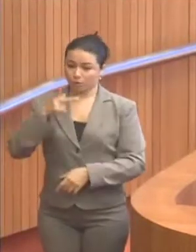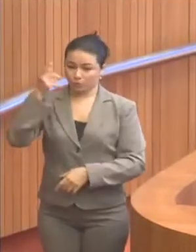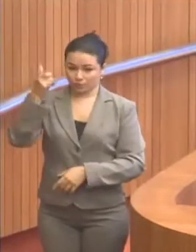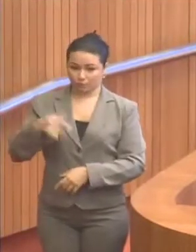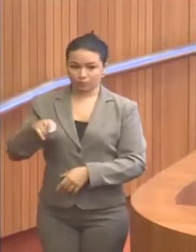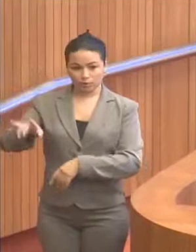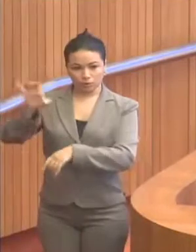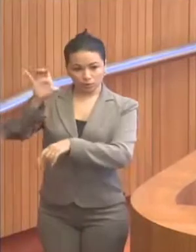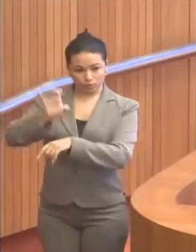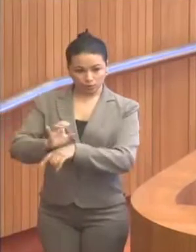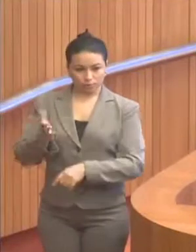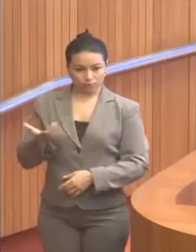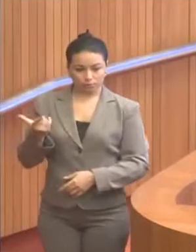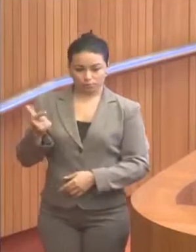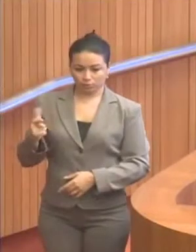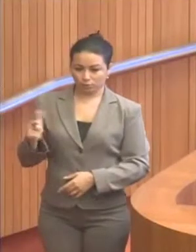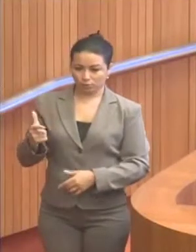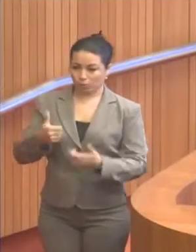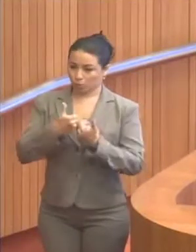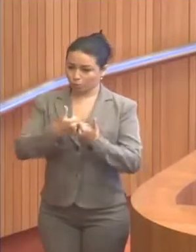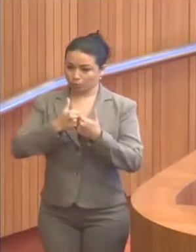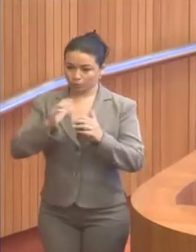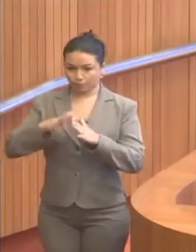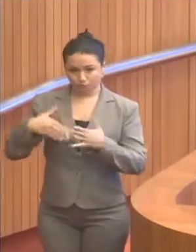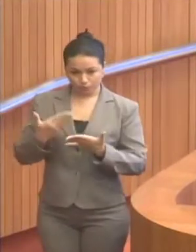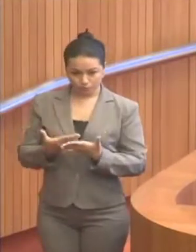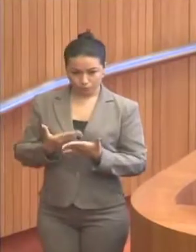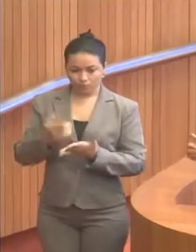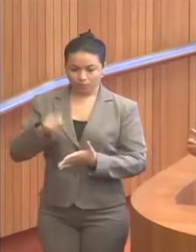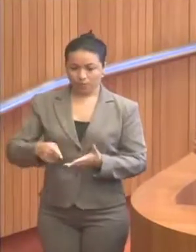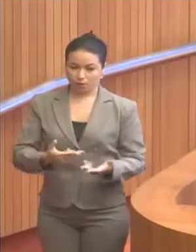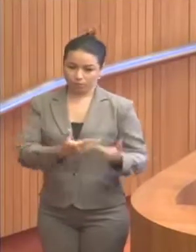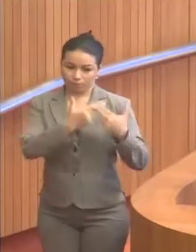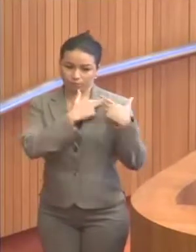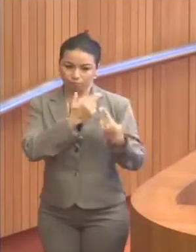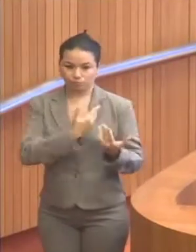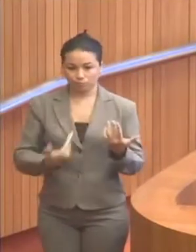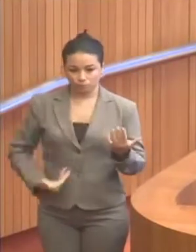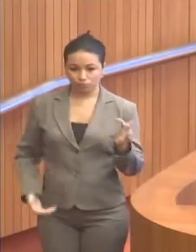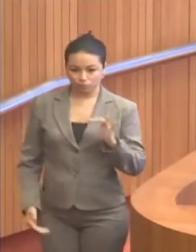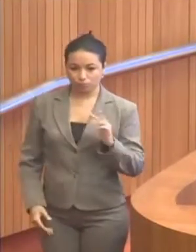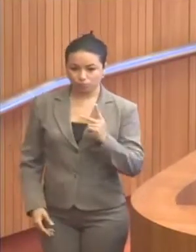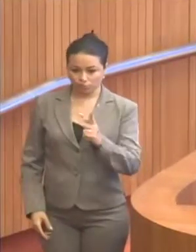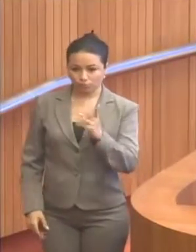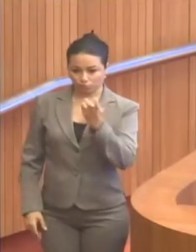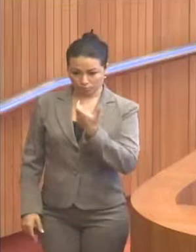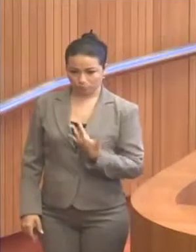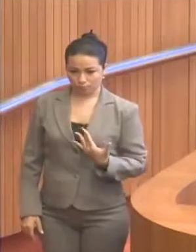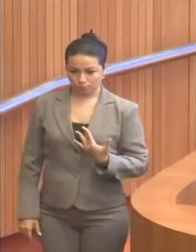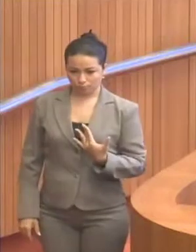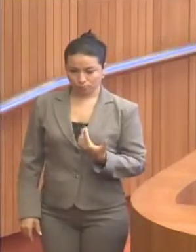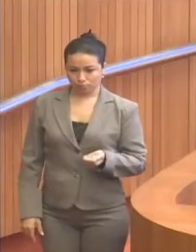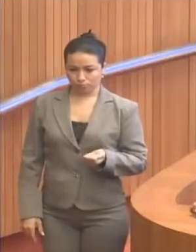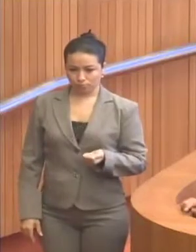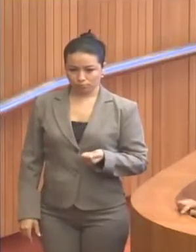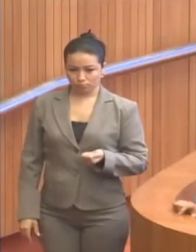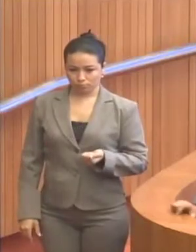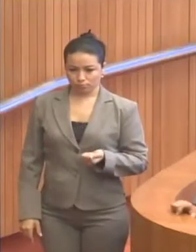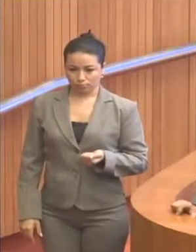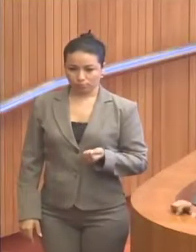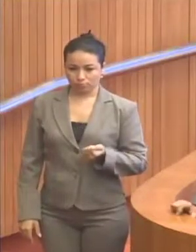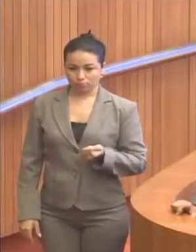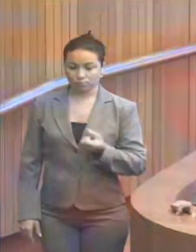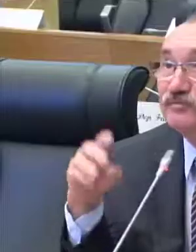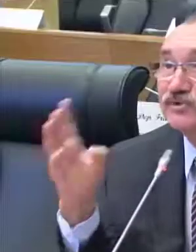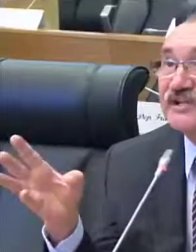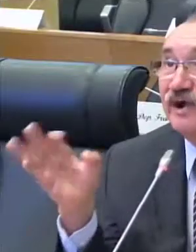que o Estado não fornece ônibus escolar, que isso é competência do governo federal. É isso que Vossa Excelência está me dizendo? Que